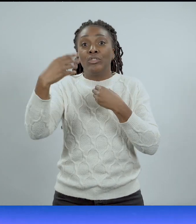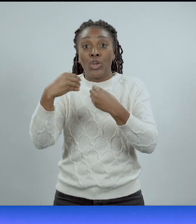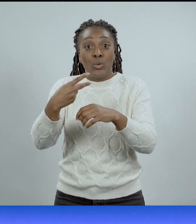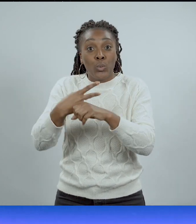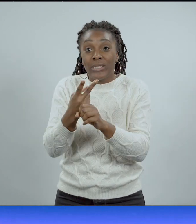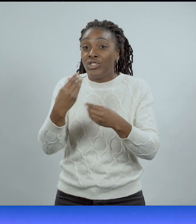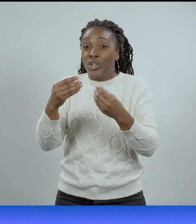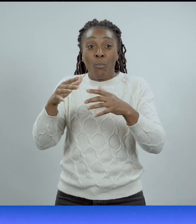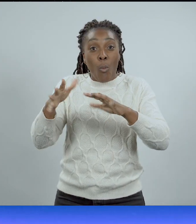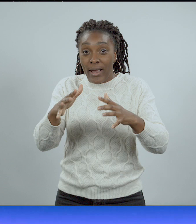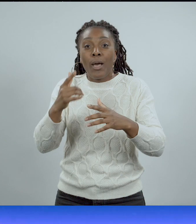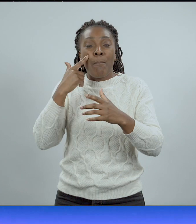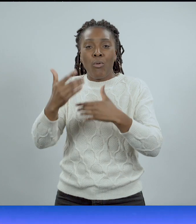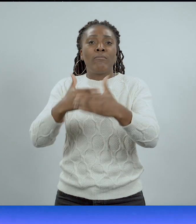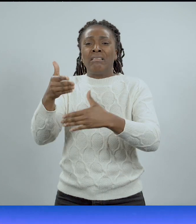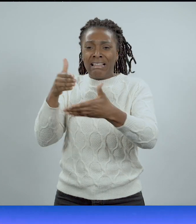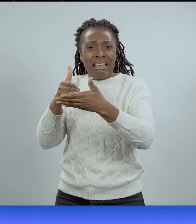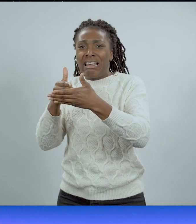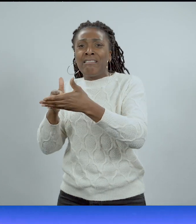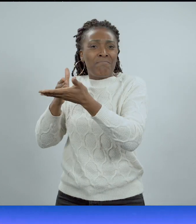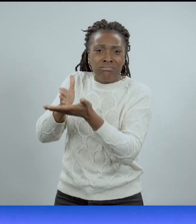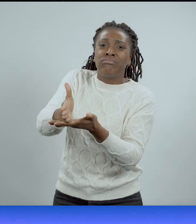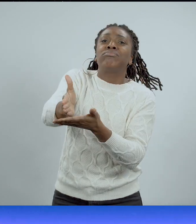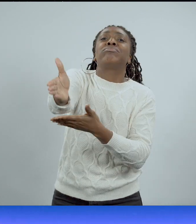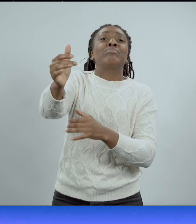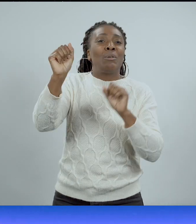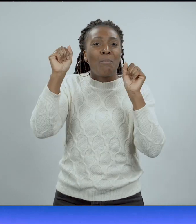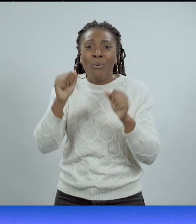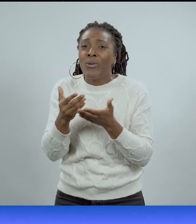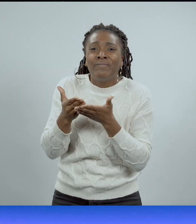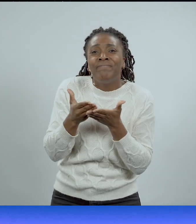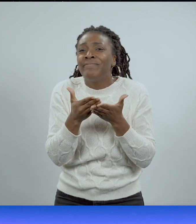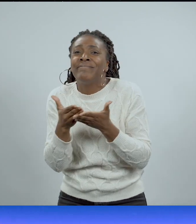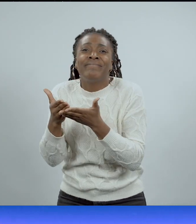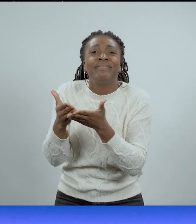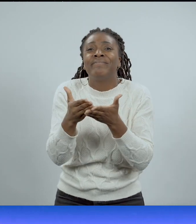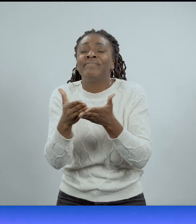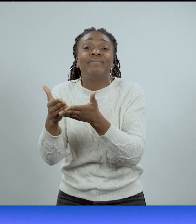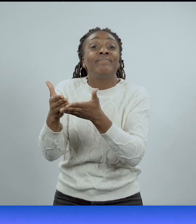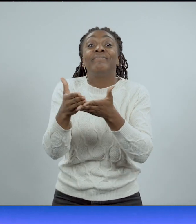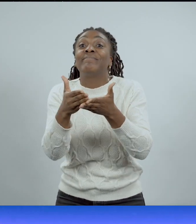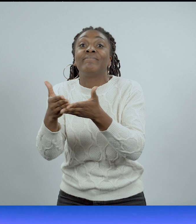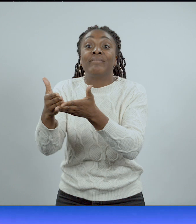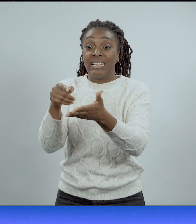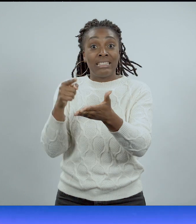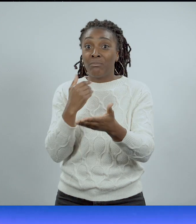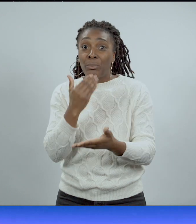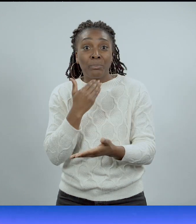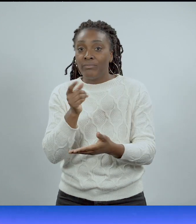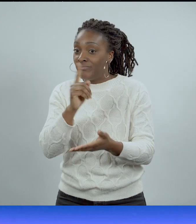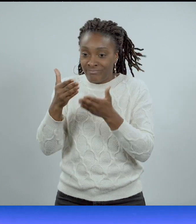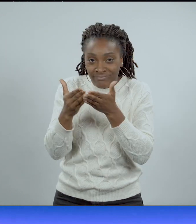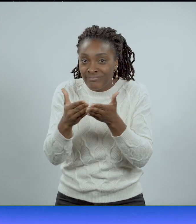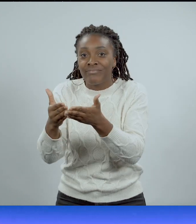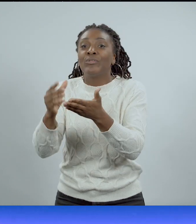départ, Dieu lui donnera les moyens de surmonter les obstacles, Dieu lui donnera les moyens de pouvoir naviguer sur une route qui, pour elle,